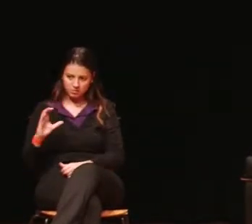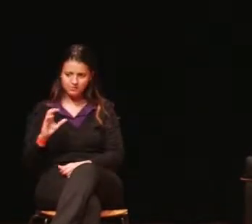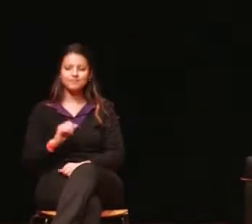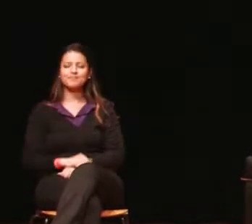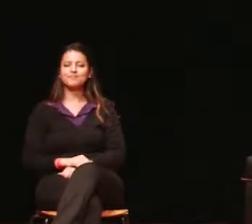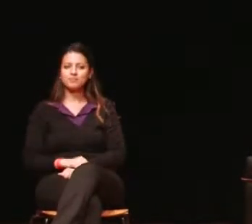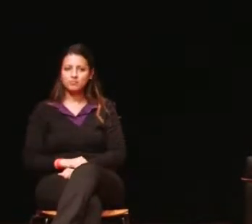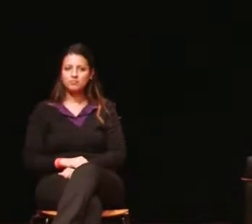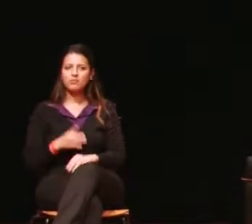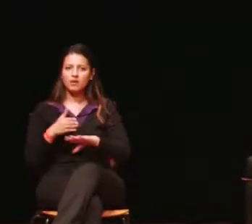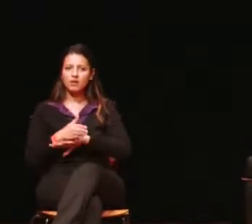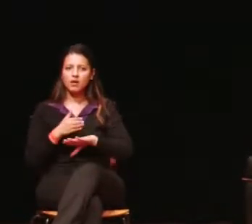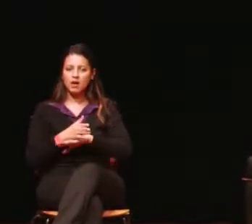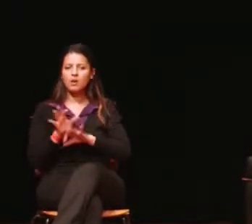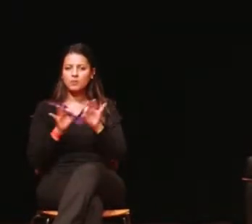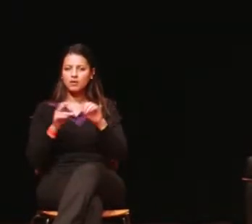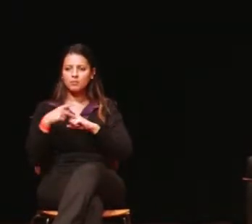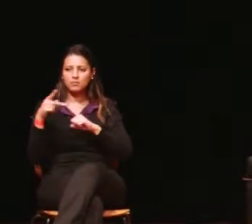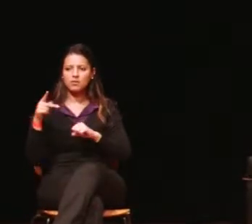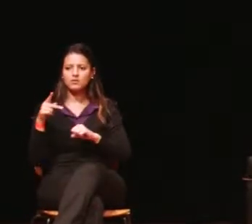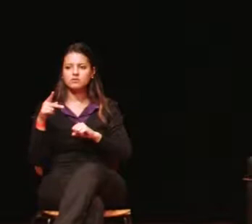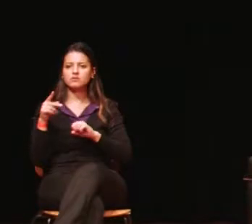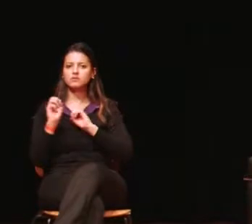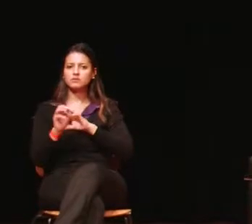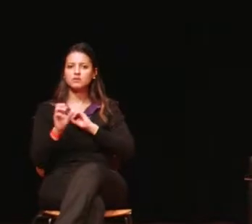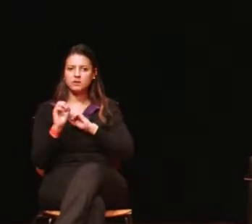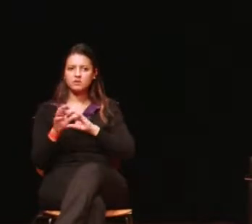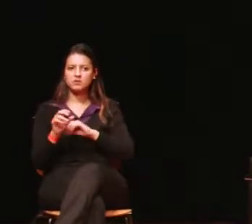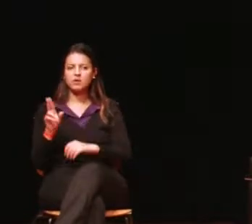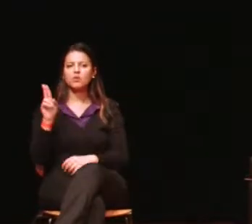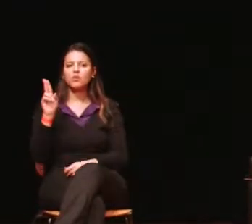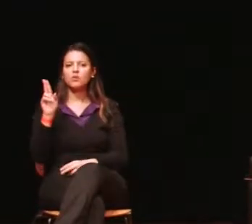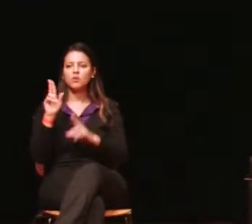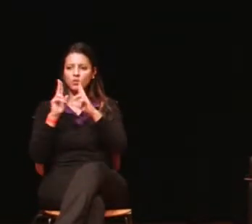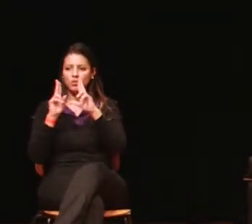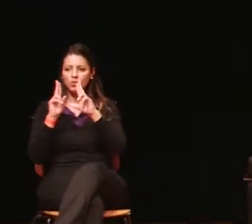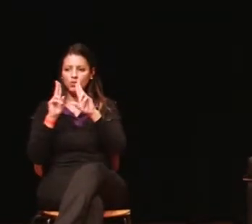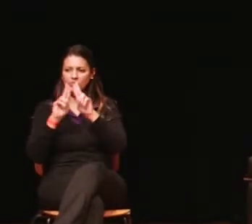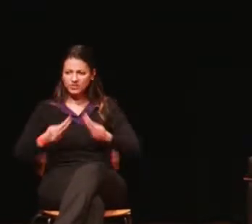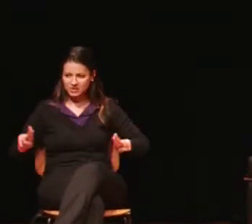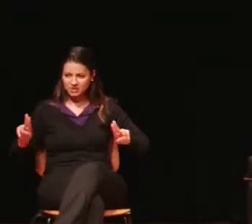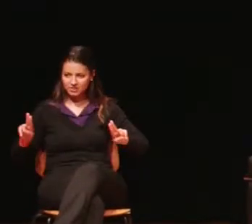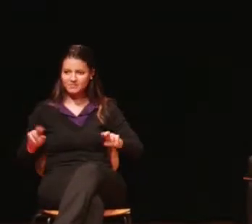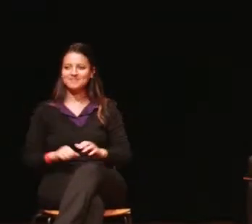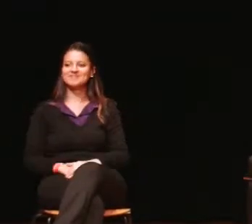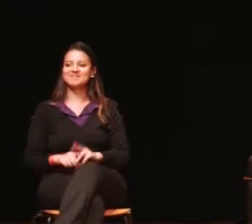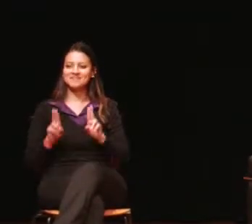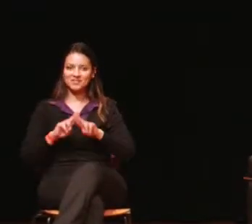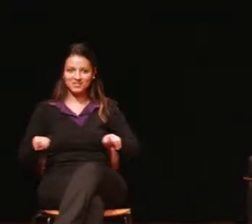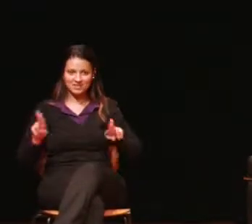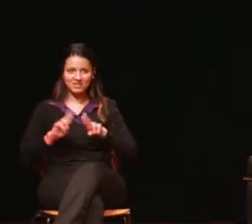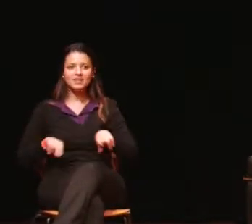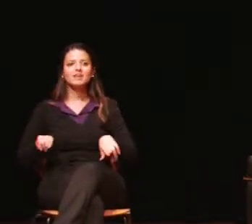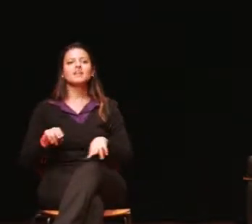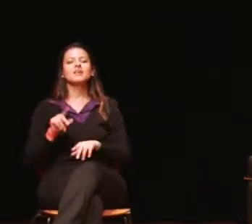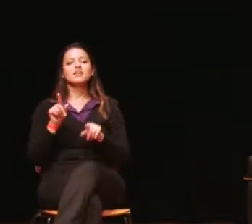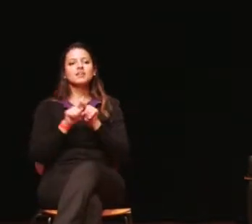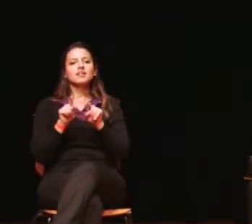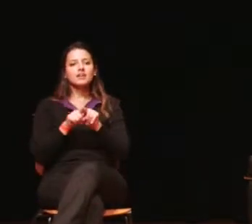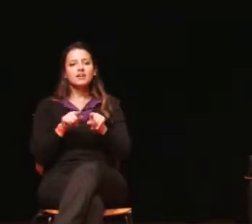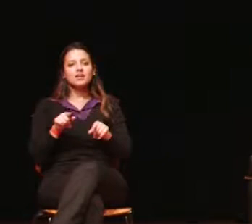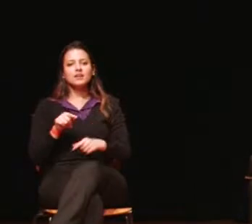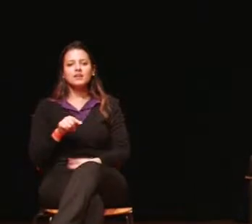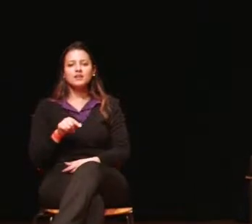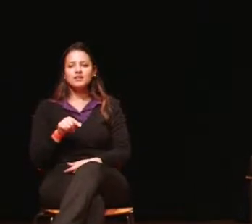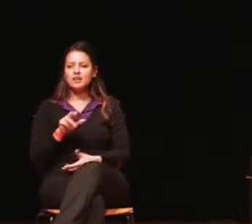do programa de pós-graduação em Educação da Universidade de Santa Catarina. Ela é autora, publicou diversos artigos